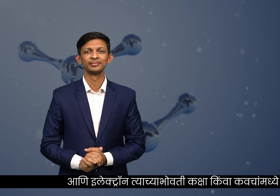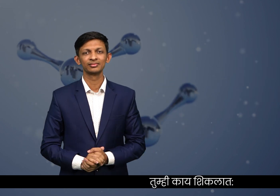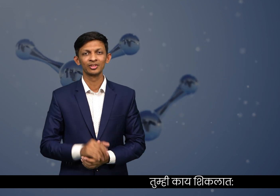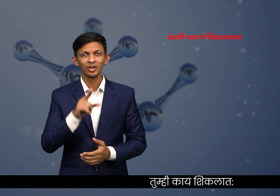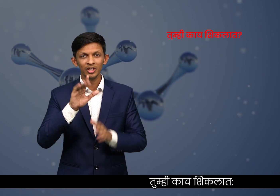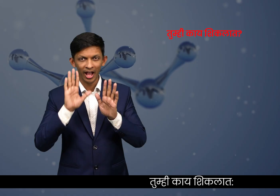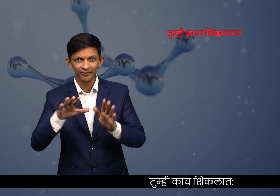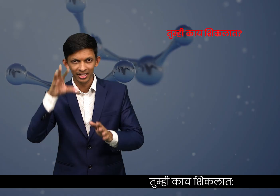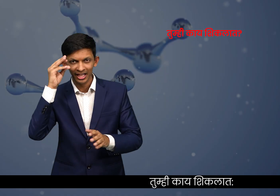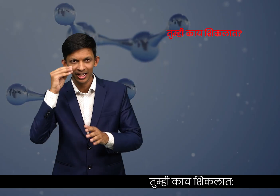तुम्ही काय शिकलात?